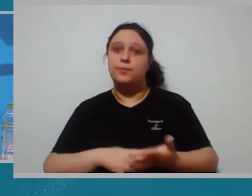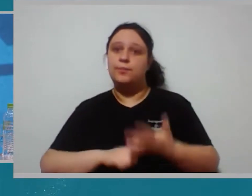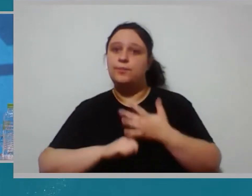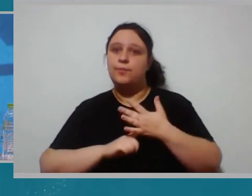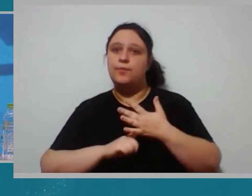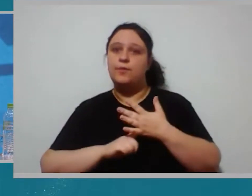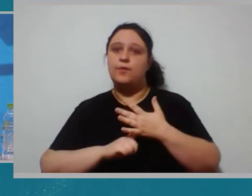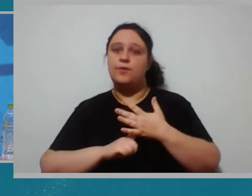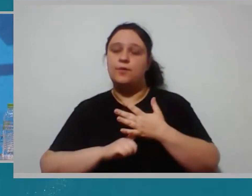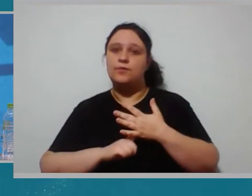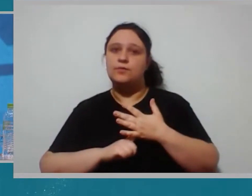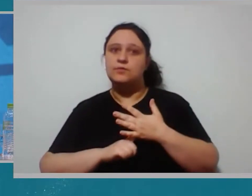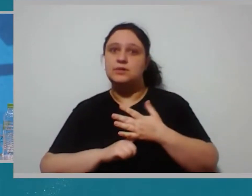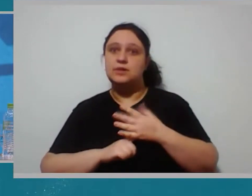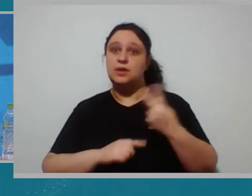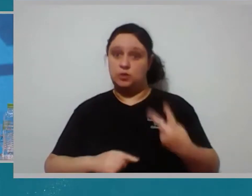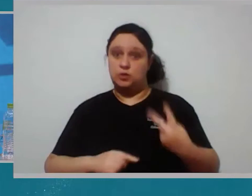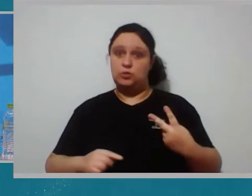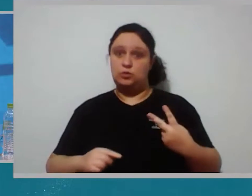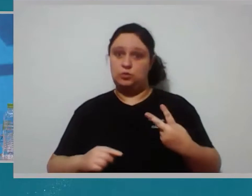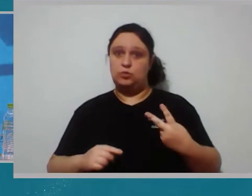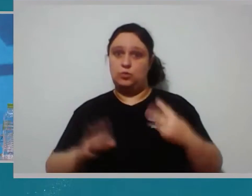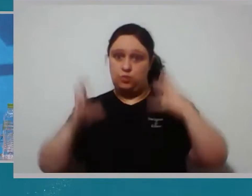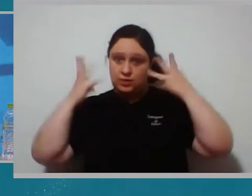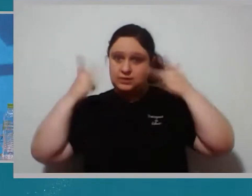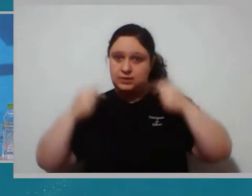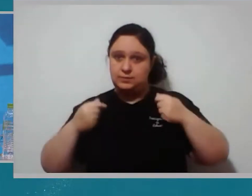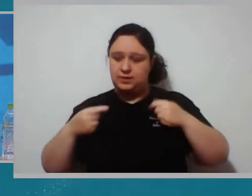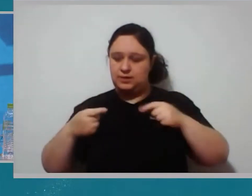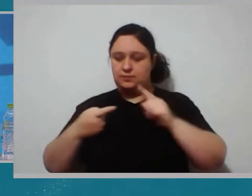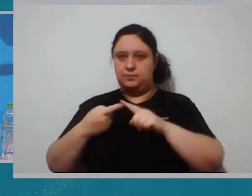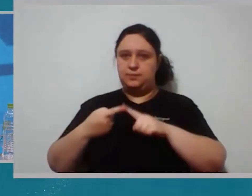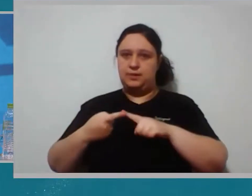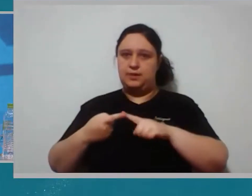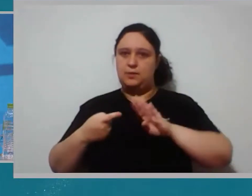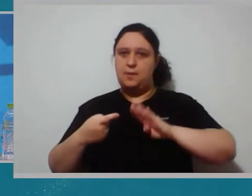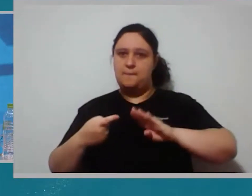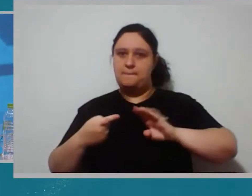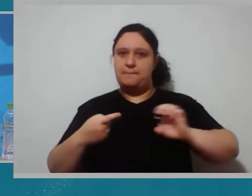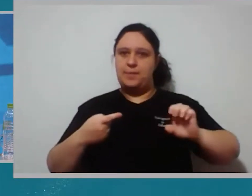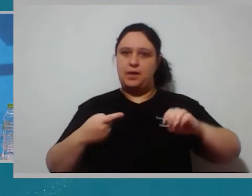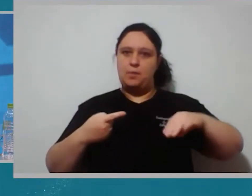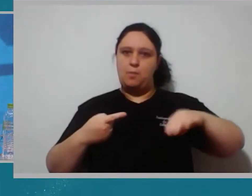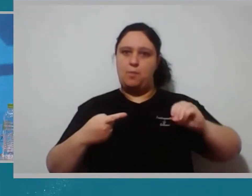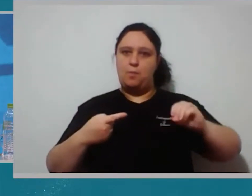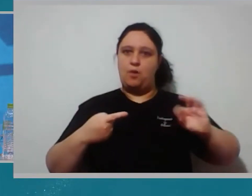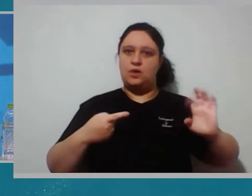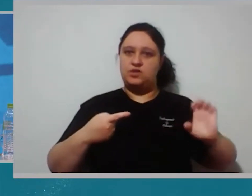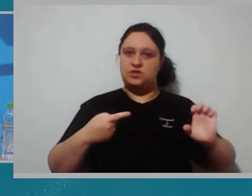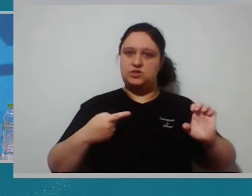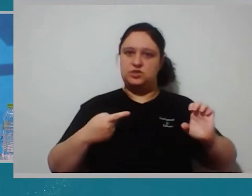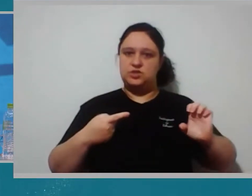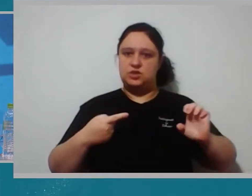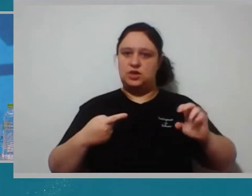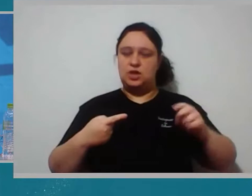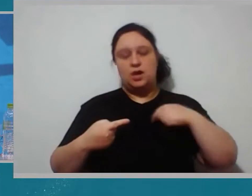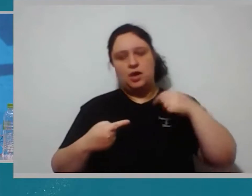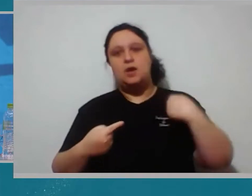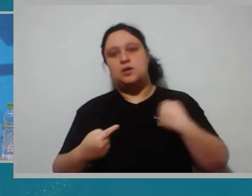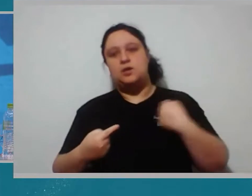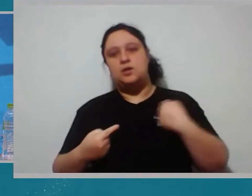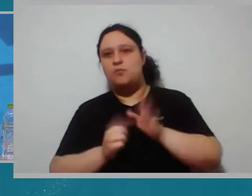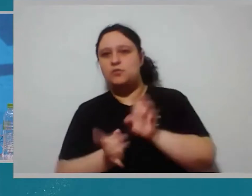dois animais, não é? Um era Bemote, mas na nossa versão fala que é hipopótamo.